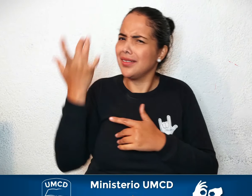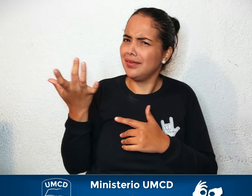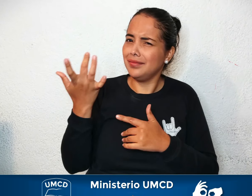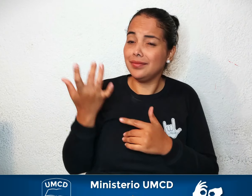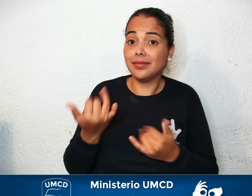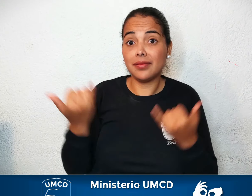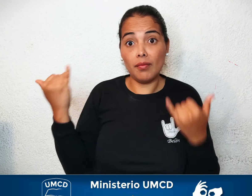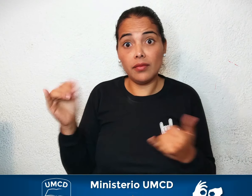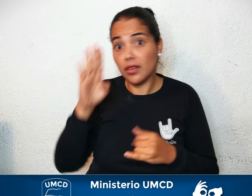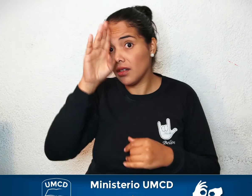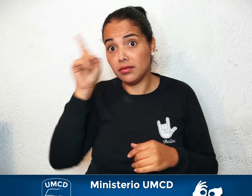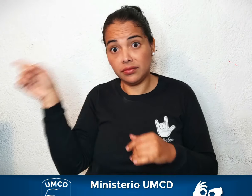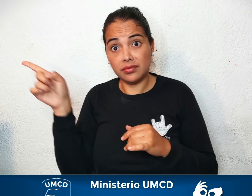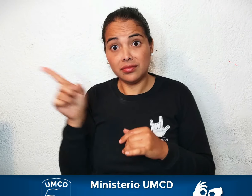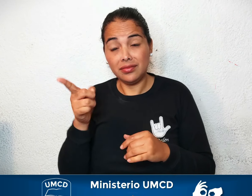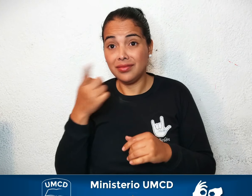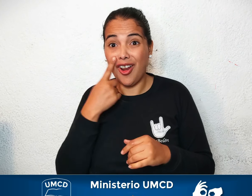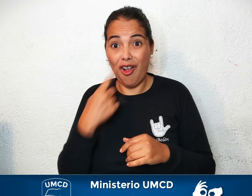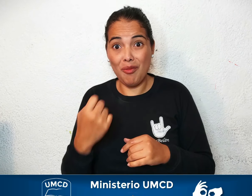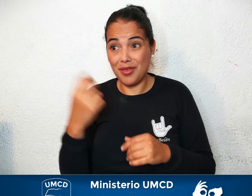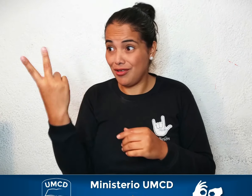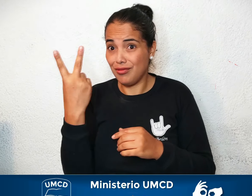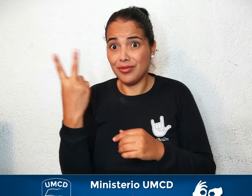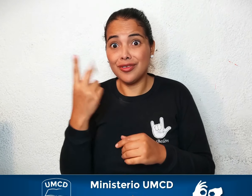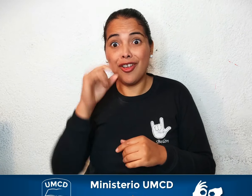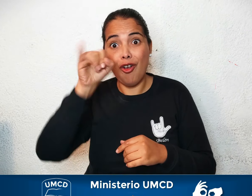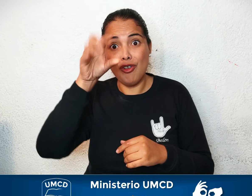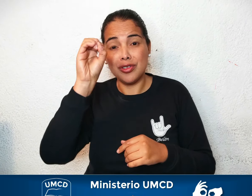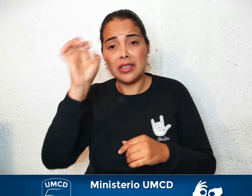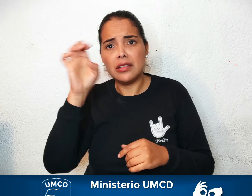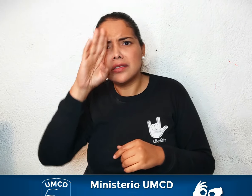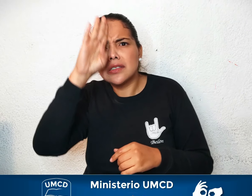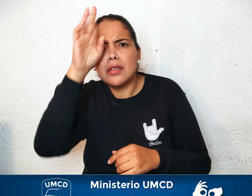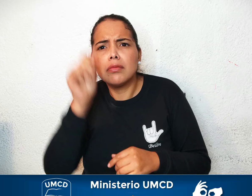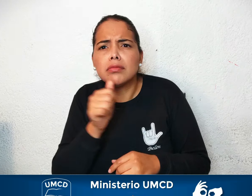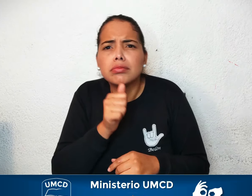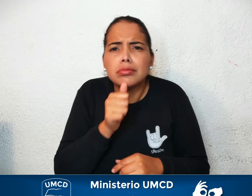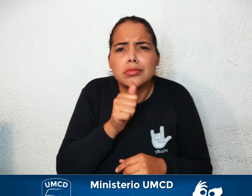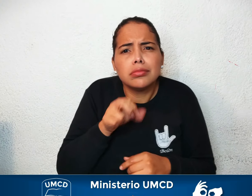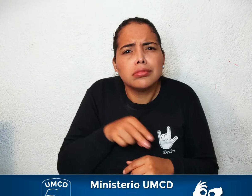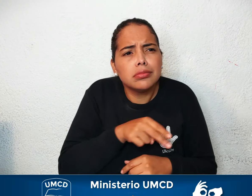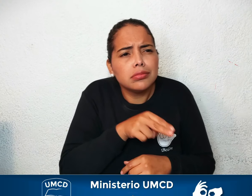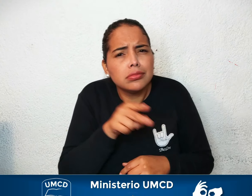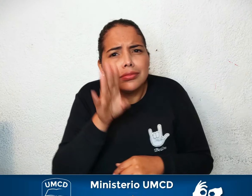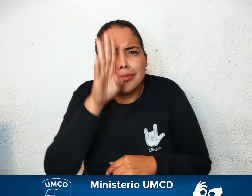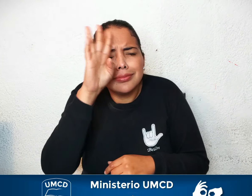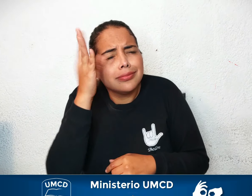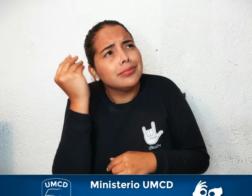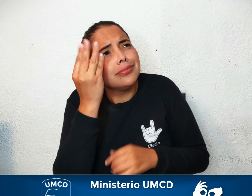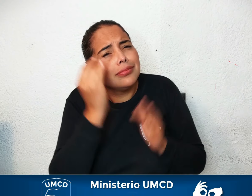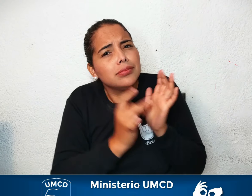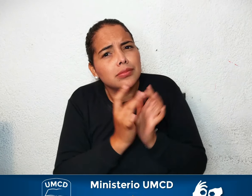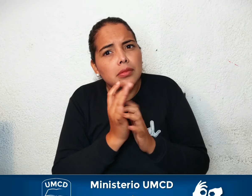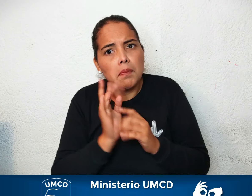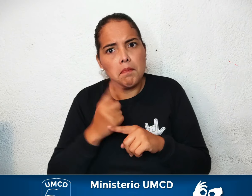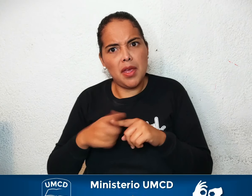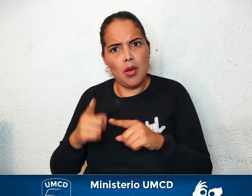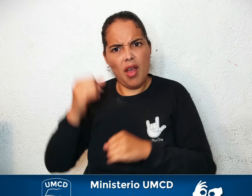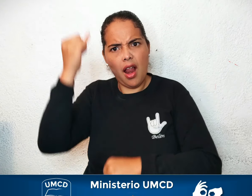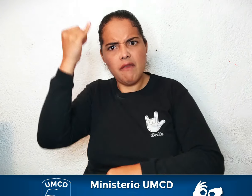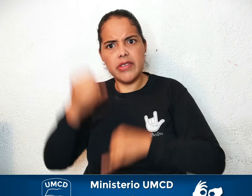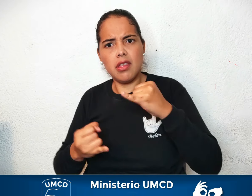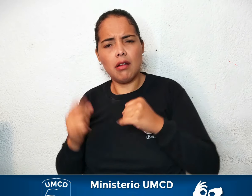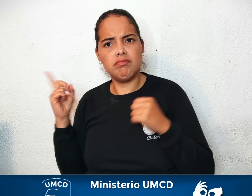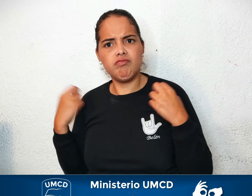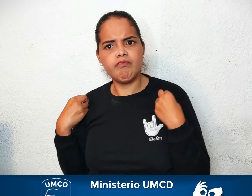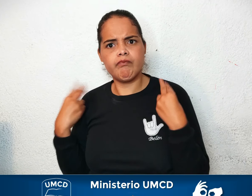pasajes paralelos, era un seguidor a escondidas del Señor, de repente se presenta con todo valor a pedir